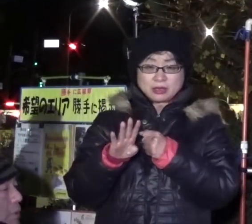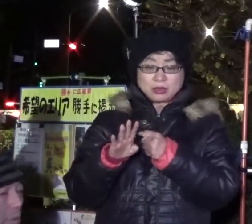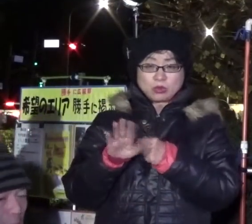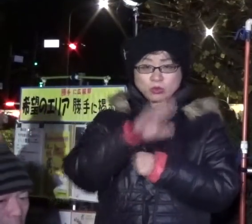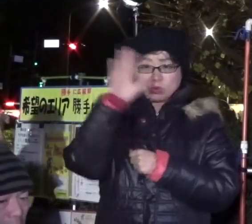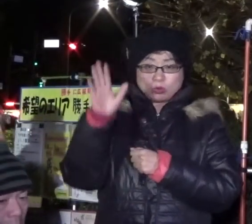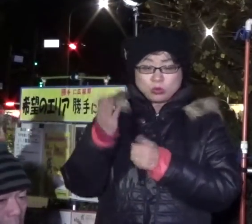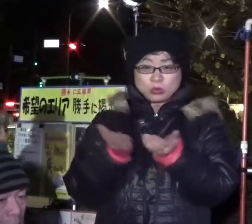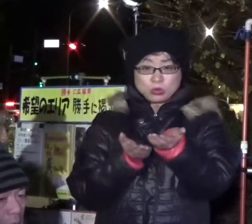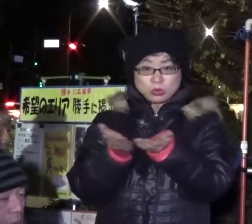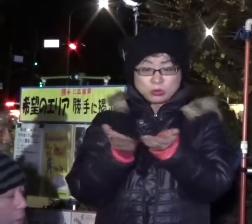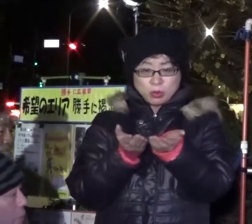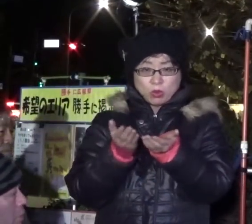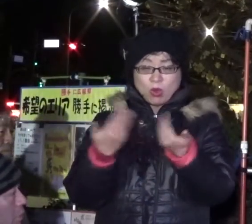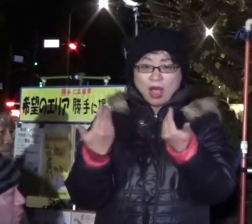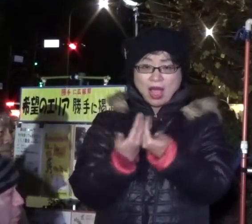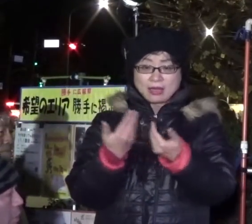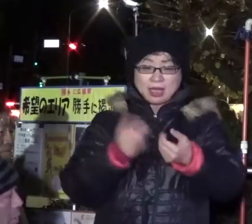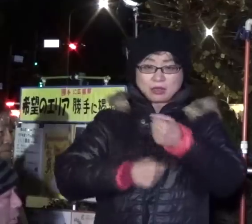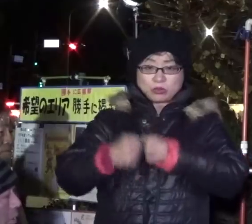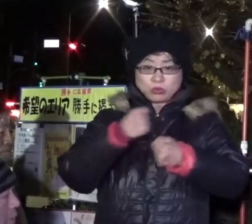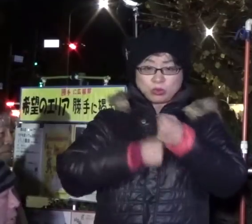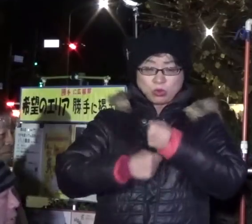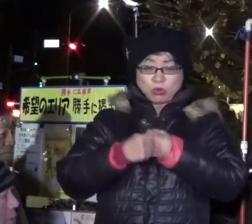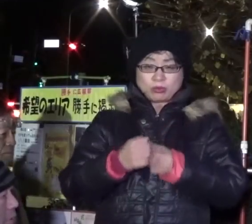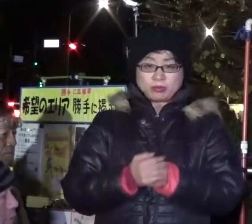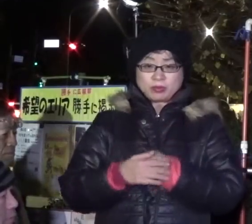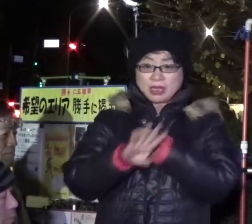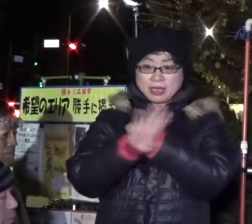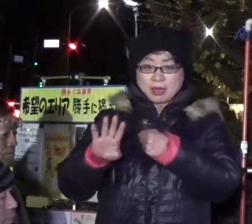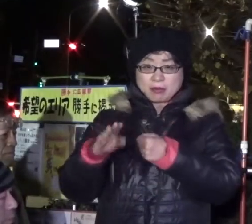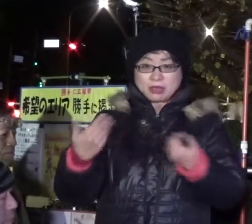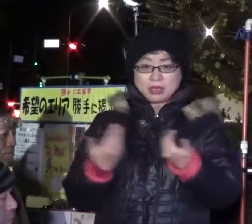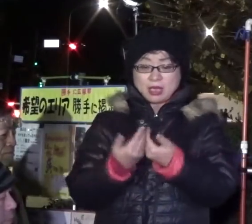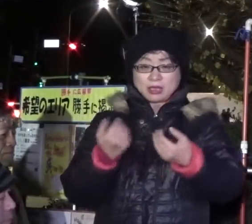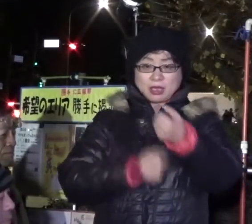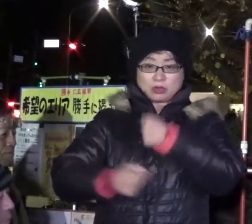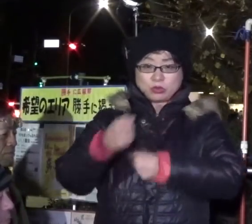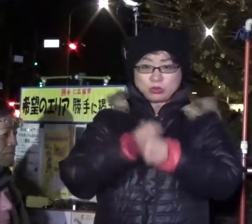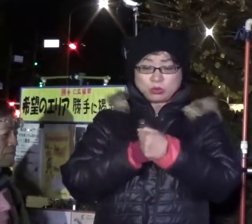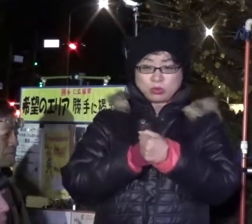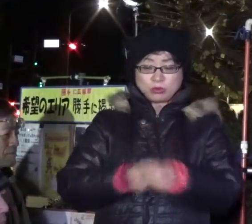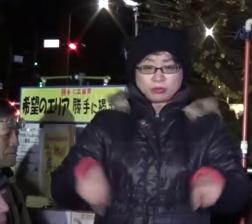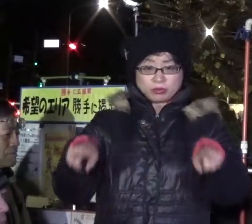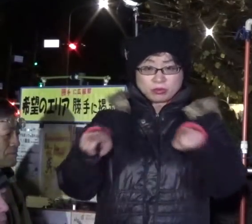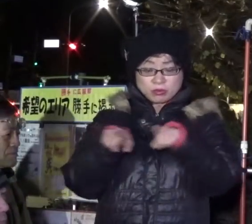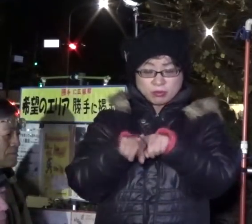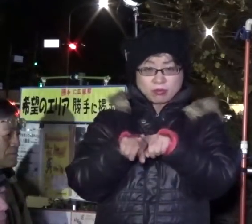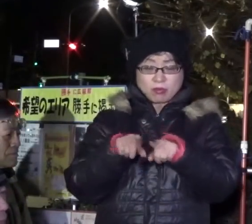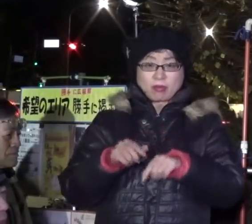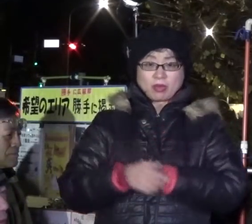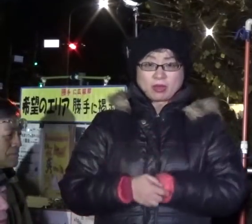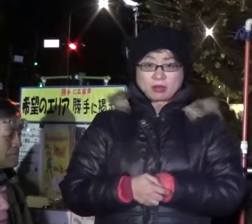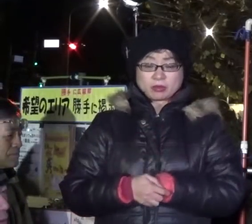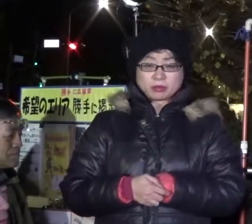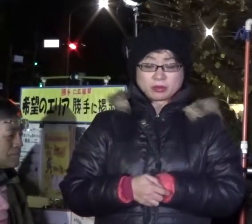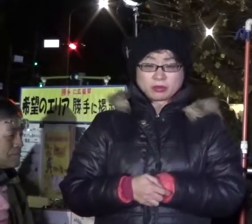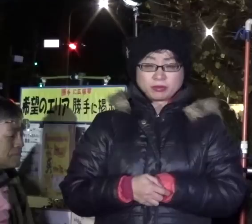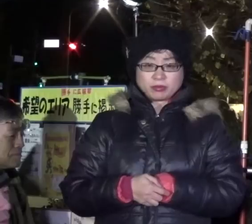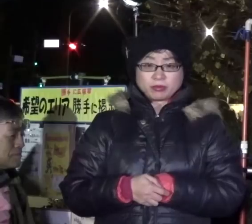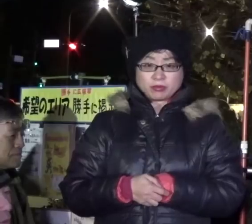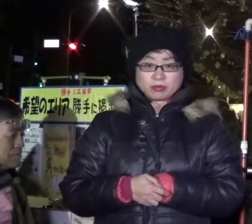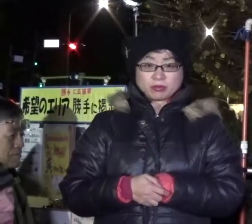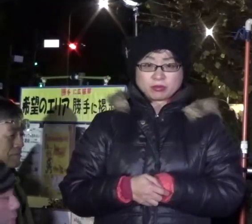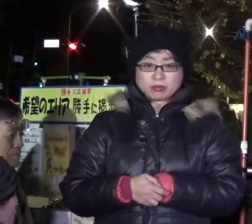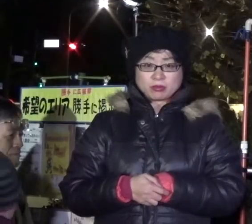対運動と原発の反対運動がこう重なる、交差するところにですね、実はですね、